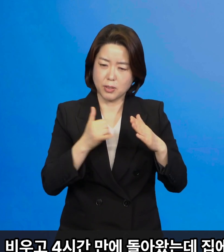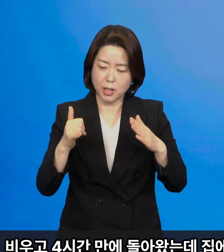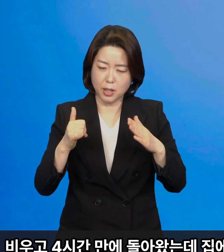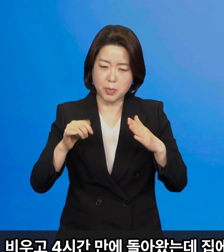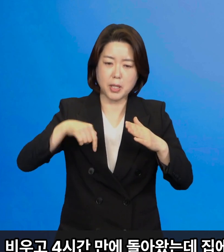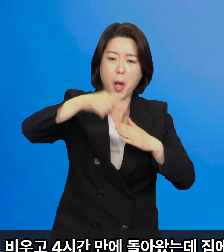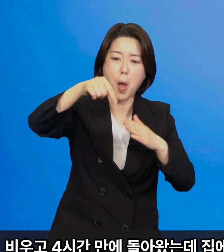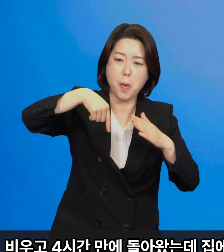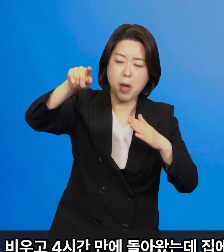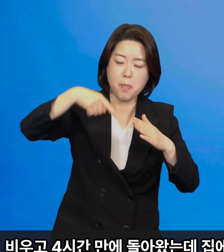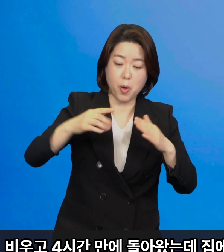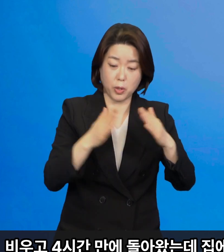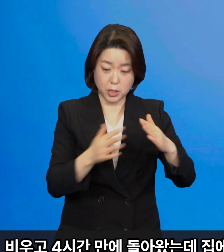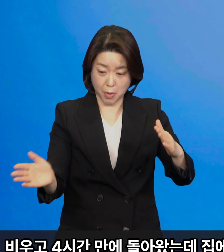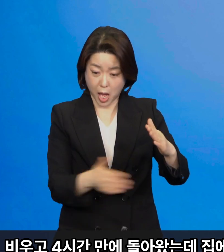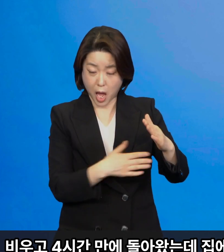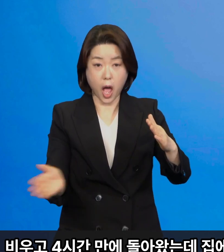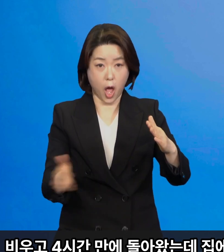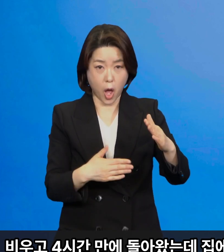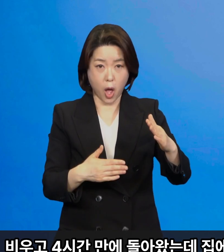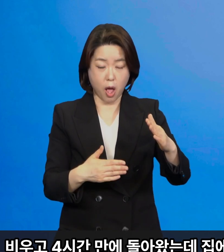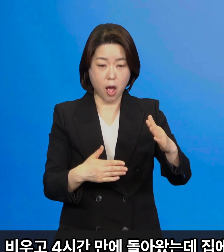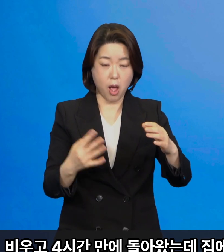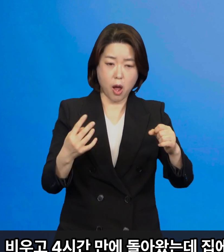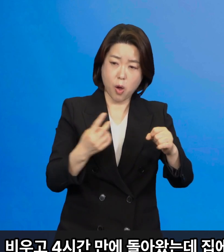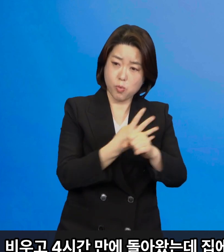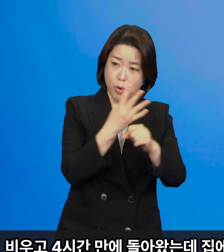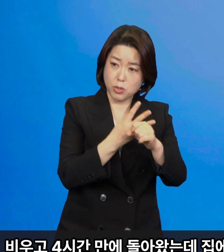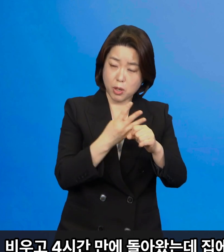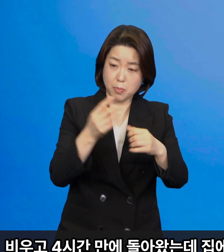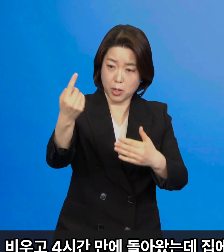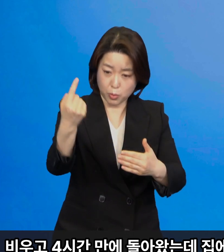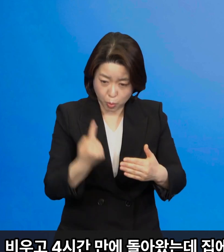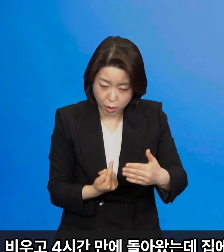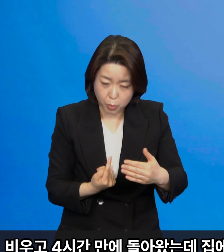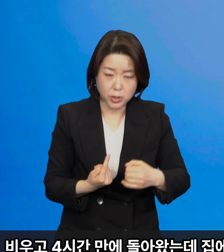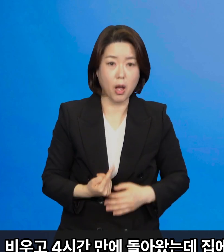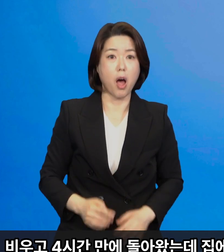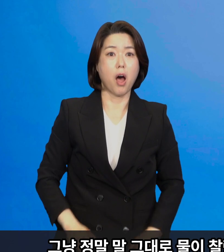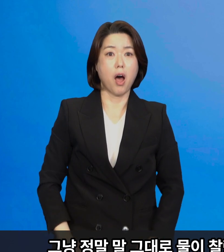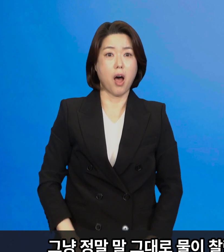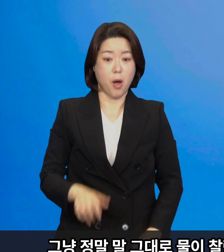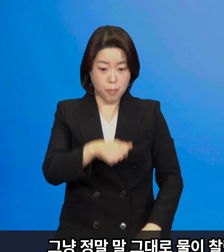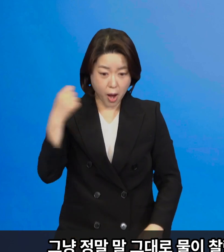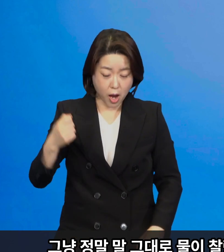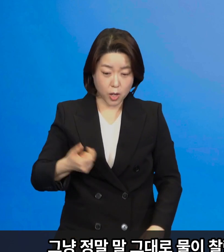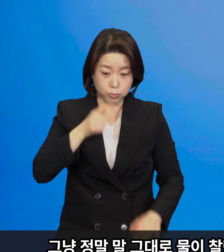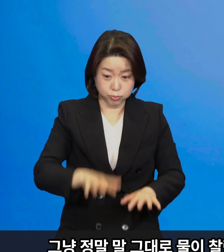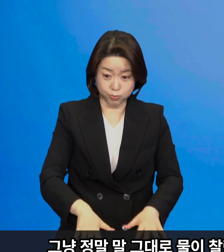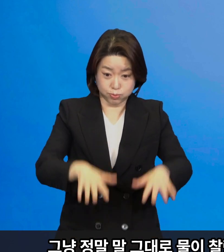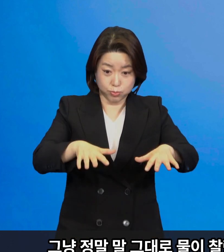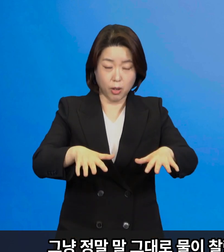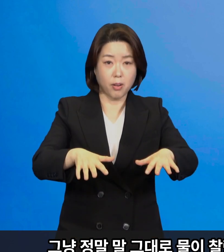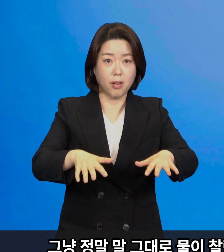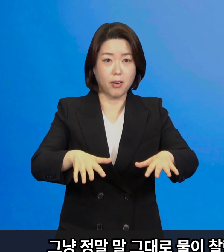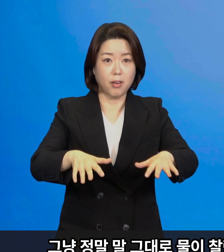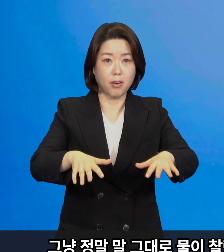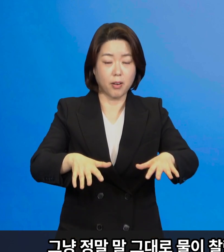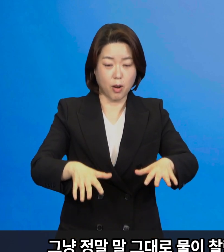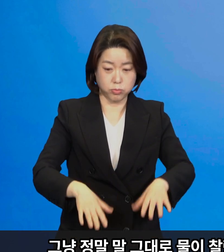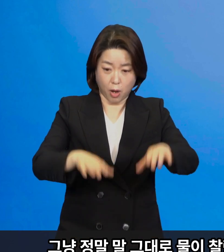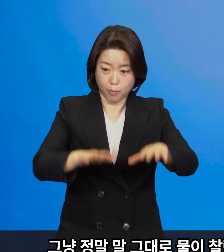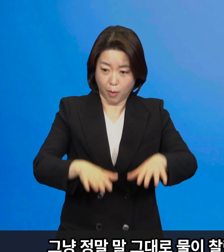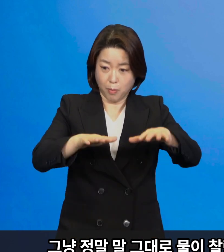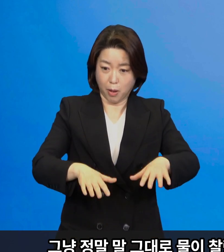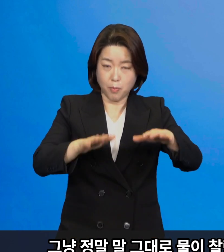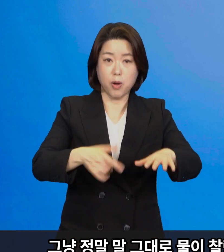4시간 만에 돌아왔는데 집이 들어가 보니까 집이 바다가 된 겁니다. 그냥 정말 말 그대로 물이 찰랑찰랑